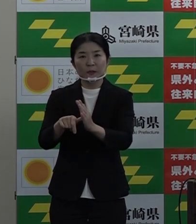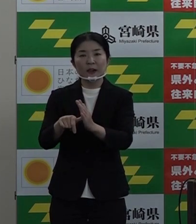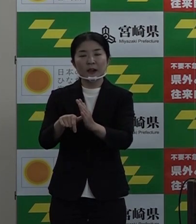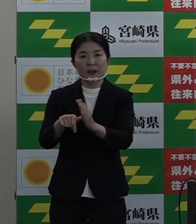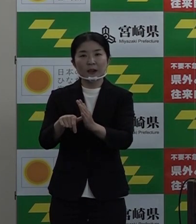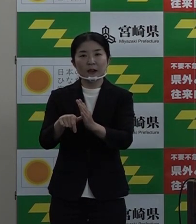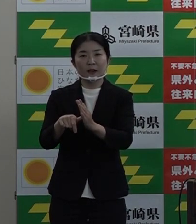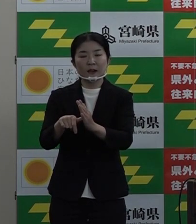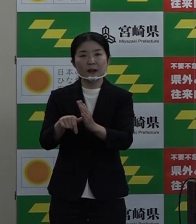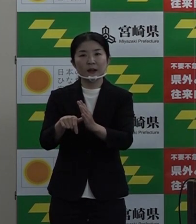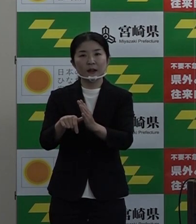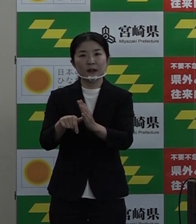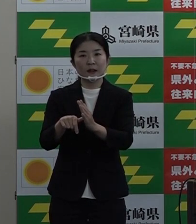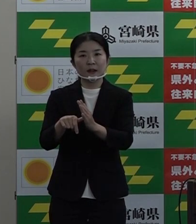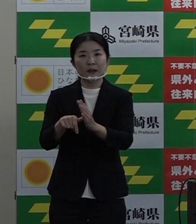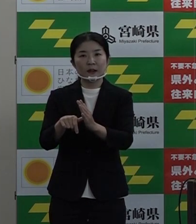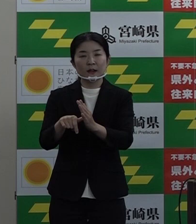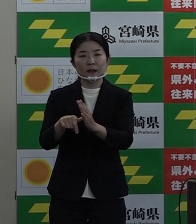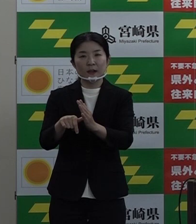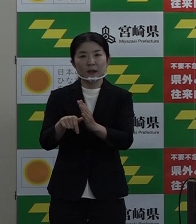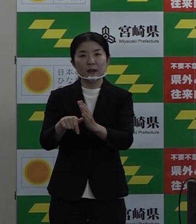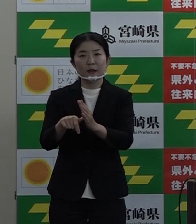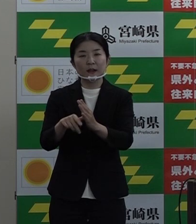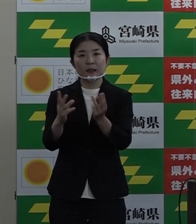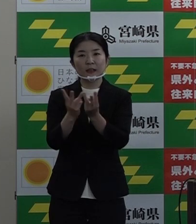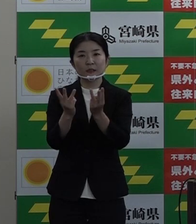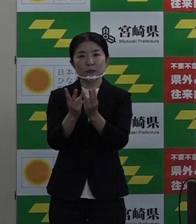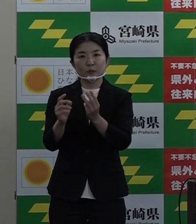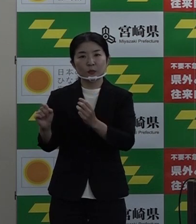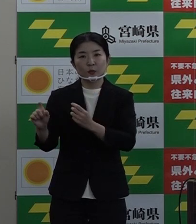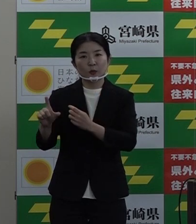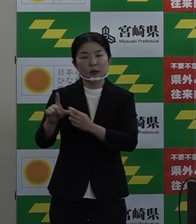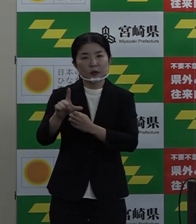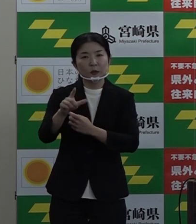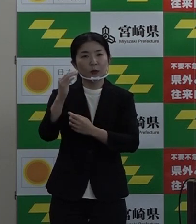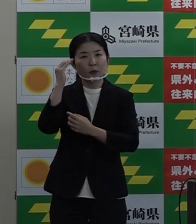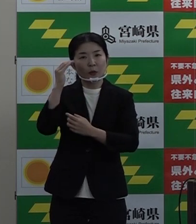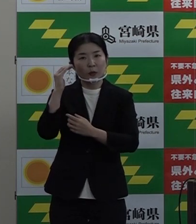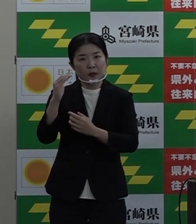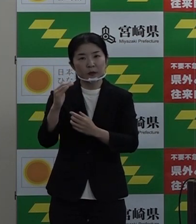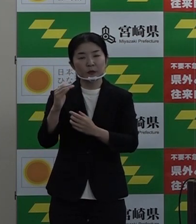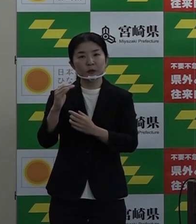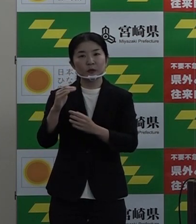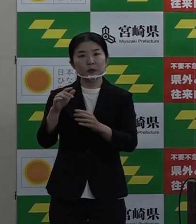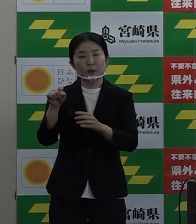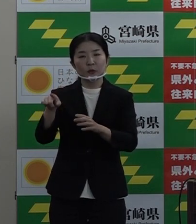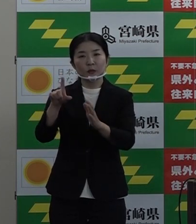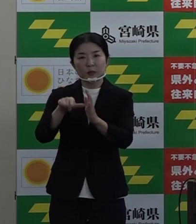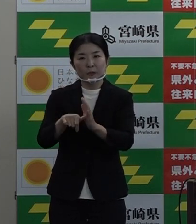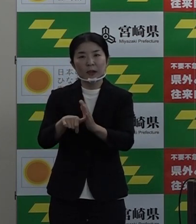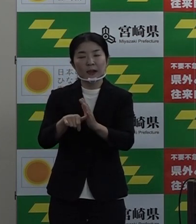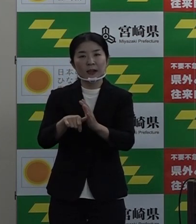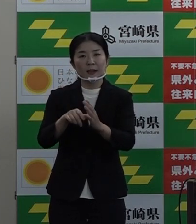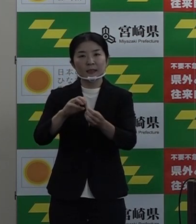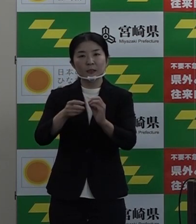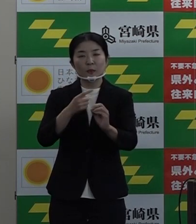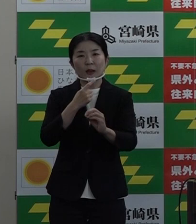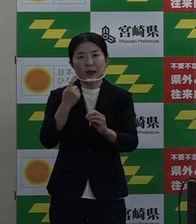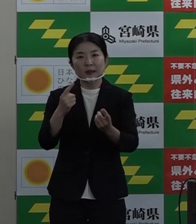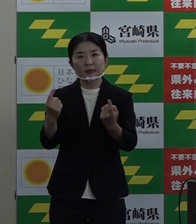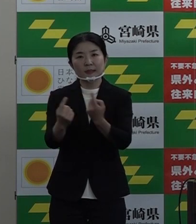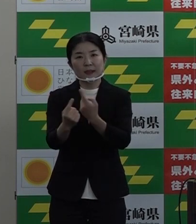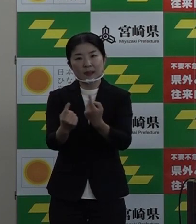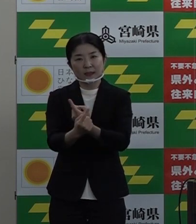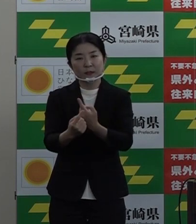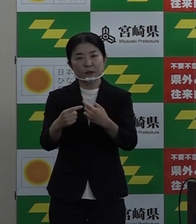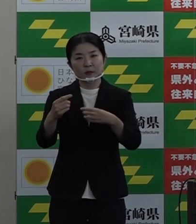っております。こうなってはほしくないんですが、赤県域になりかねない状況という危機感を持って見つめる状況